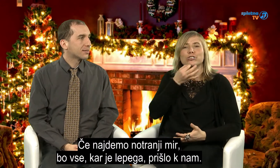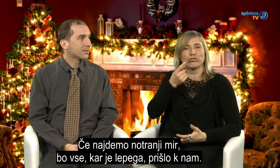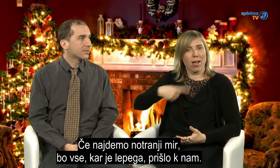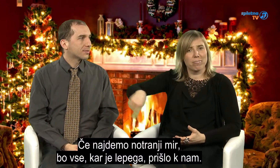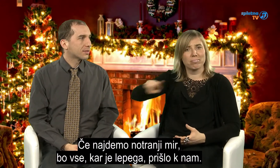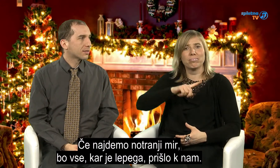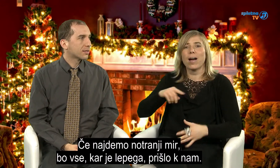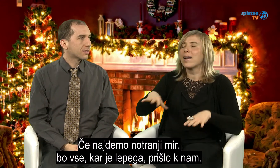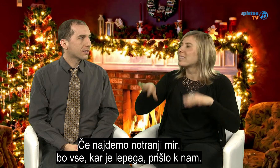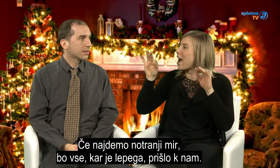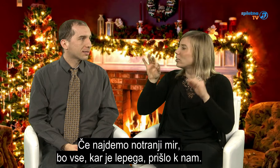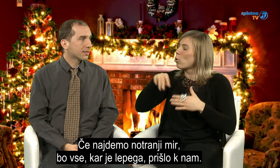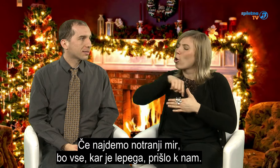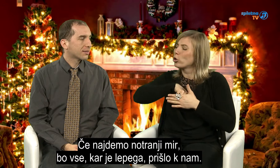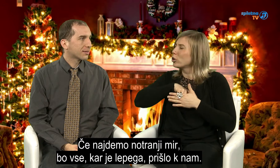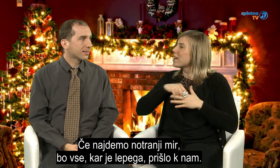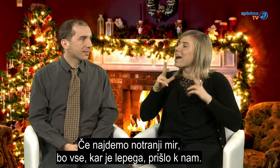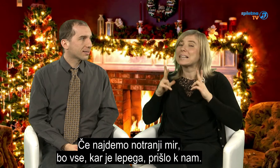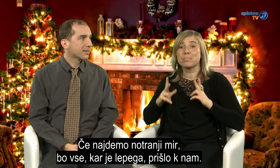Če najdemo notranji mir, bo vse, kar je lepega, prišlo k nam.